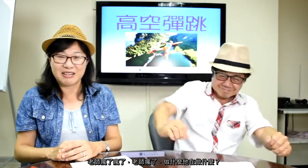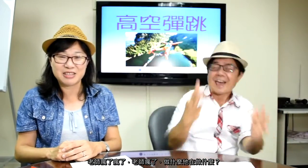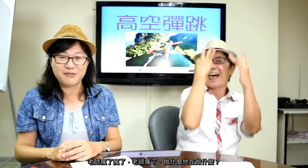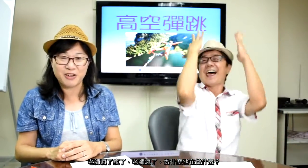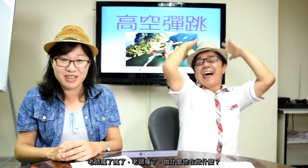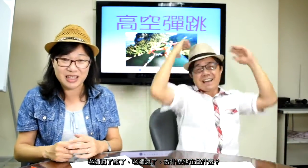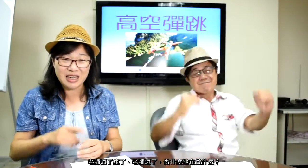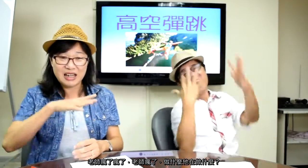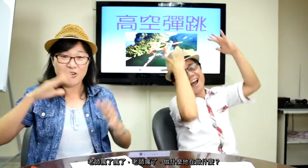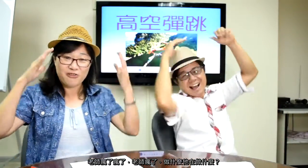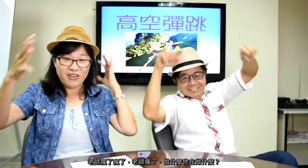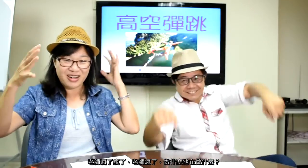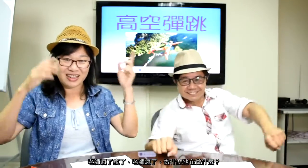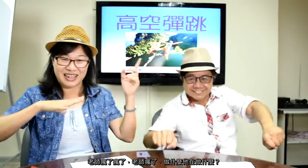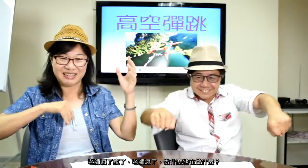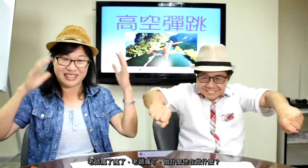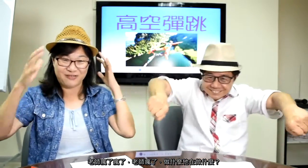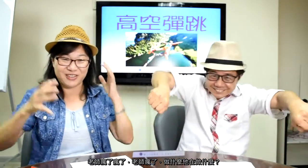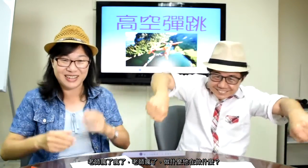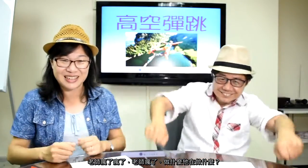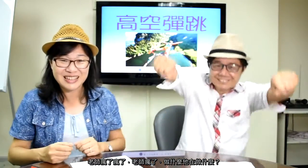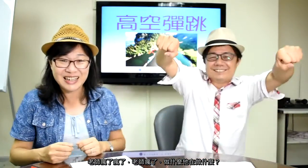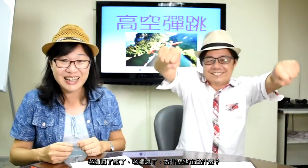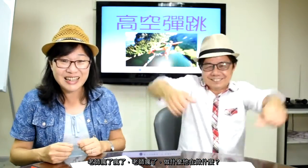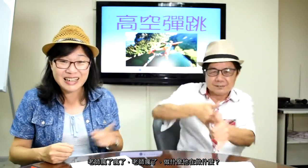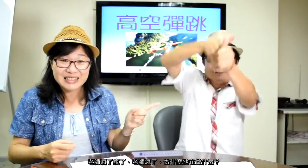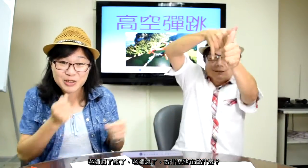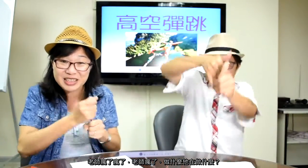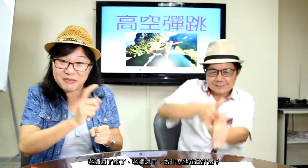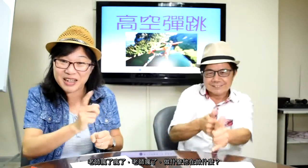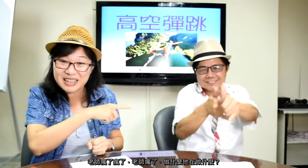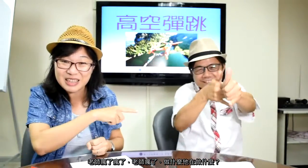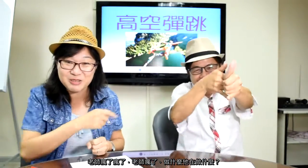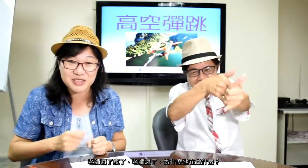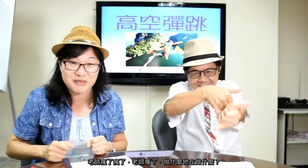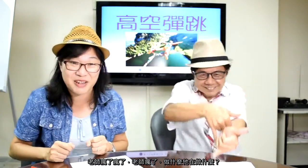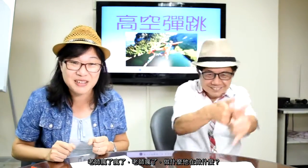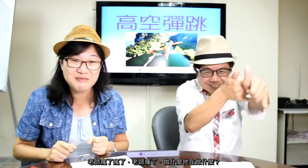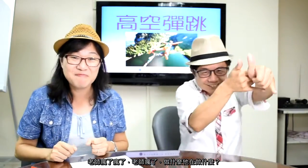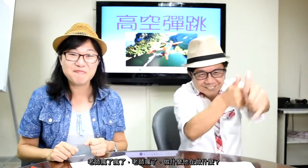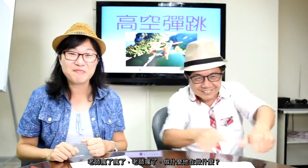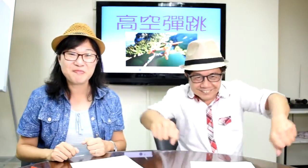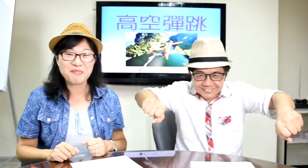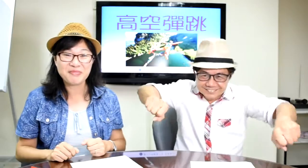老师疯了，疯了！老师疯了，做什么？他在做什么？